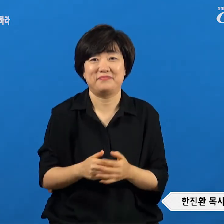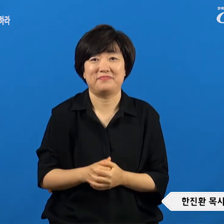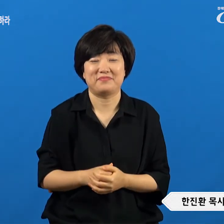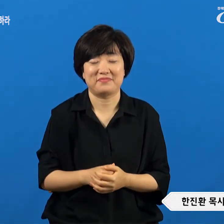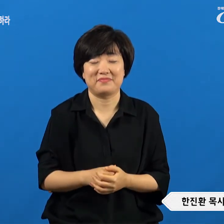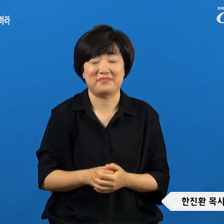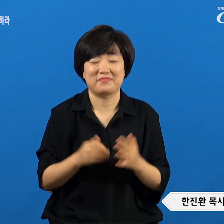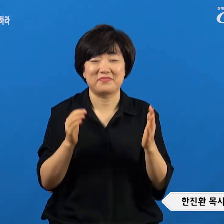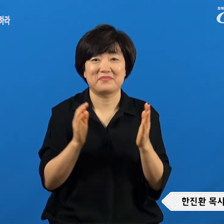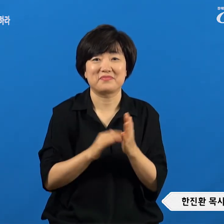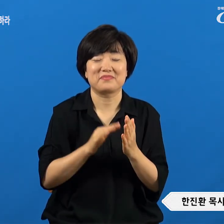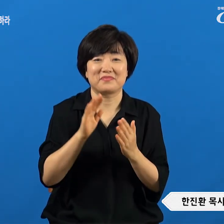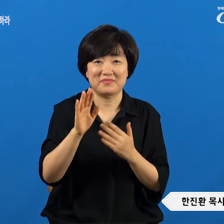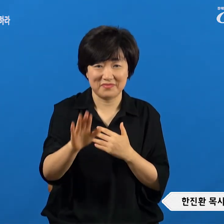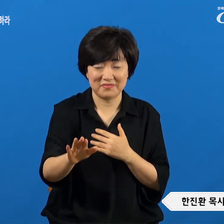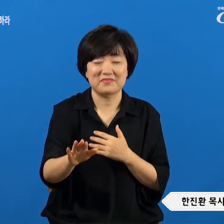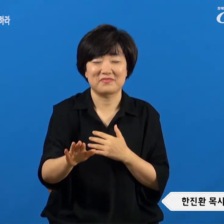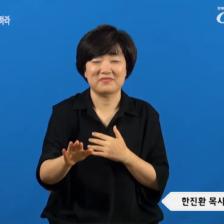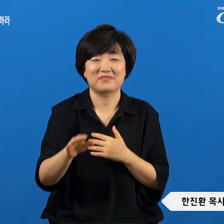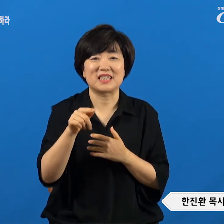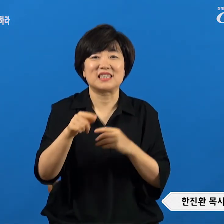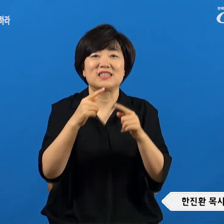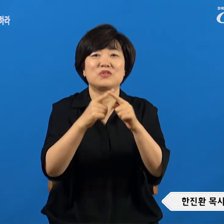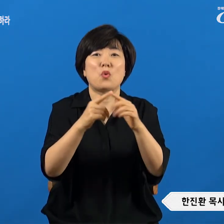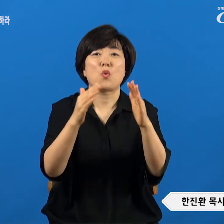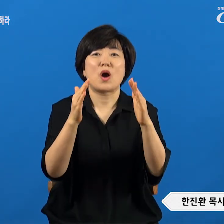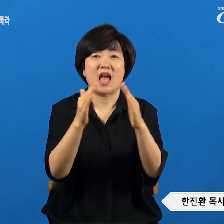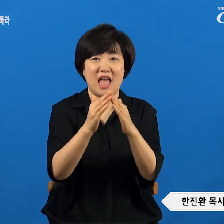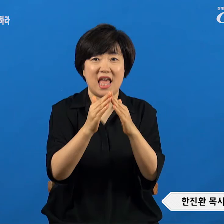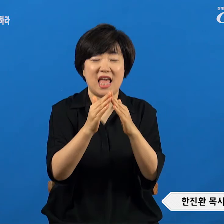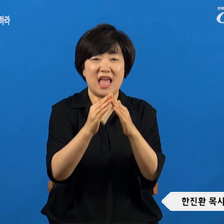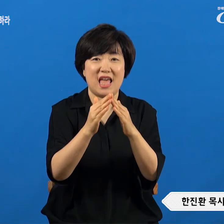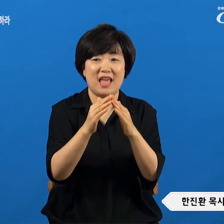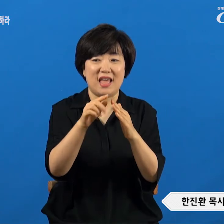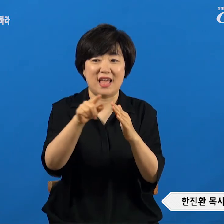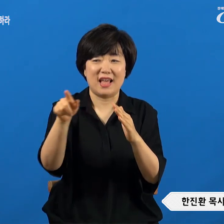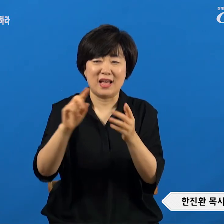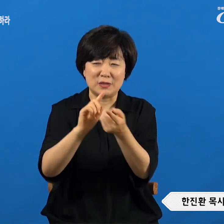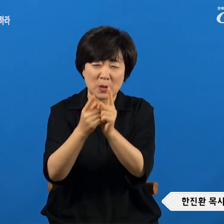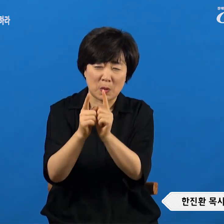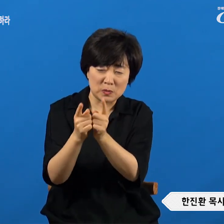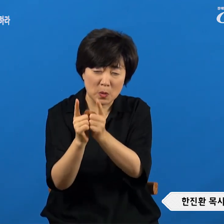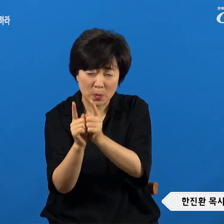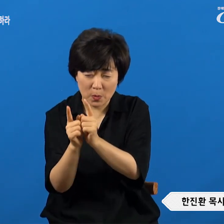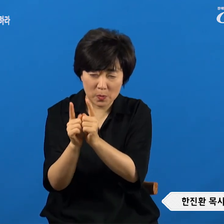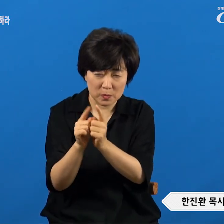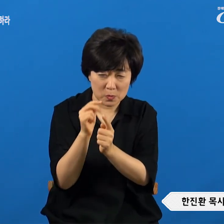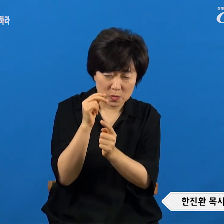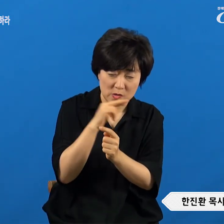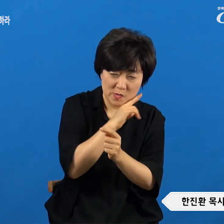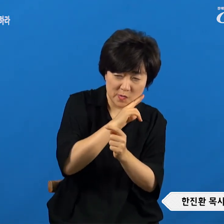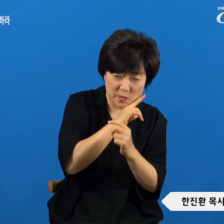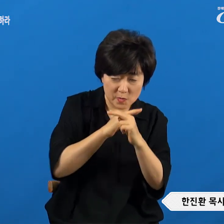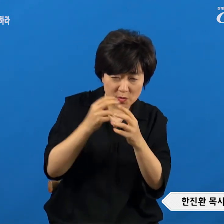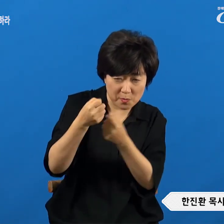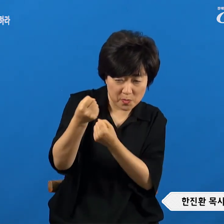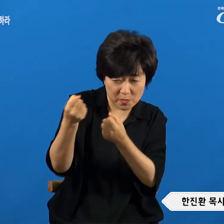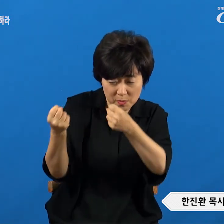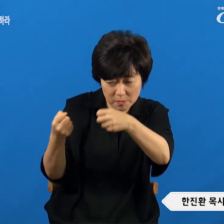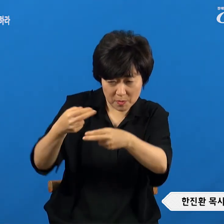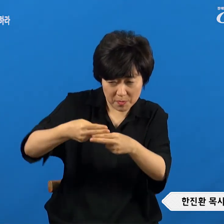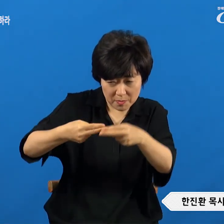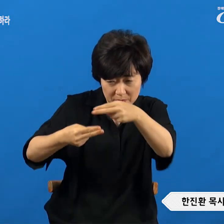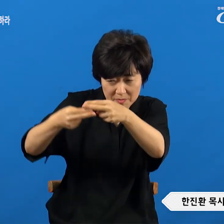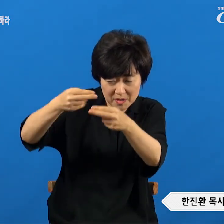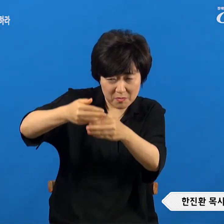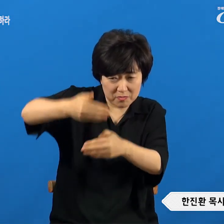그러고 나니까 그 교회에 보이지 않게 서로를 갈라놓고 있던 그 장벽이 다